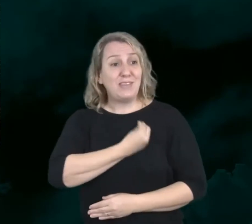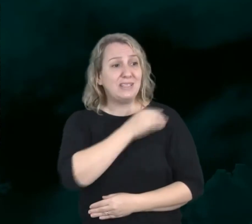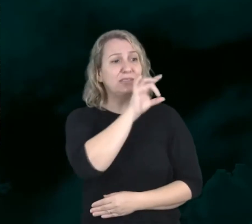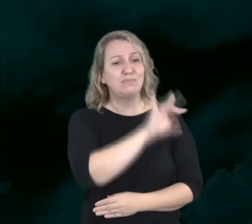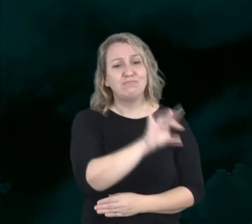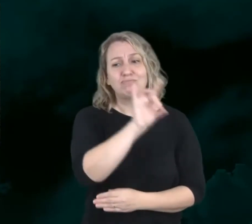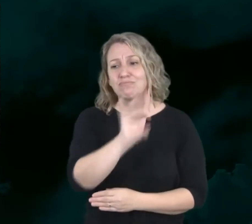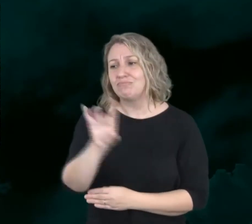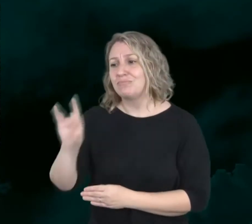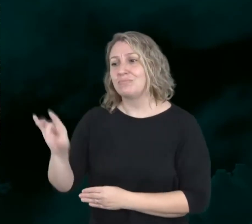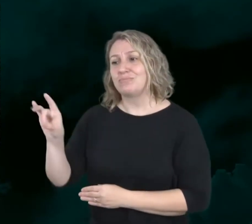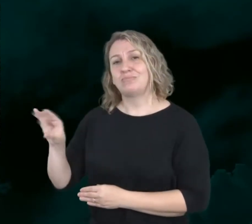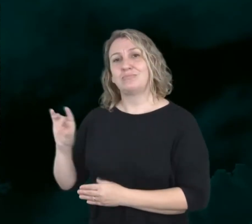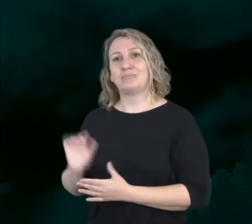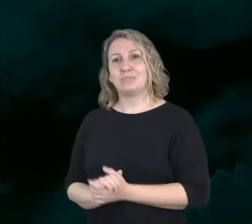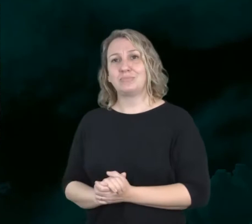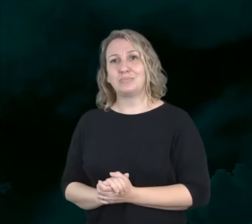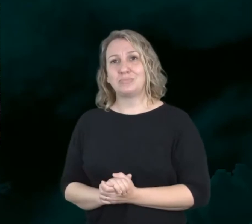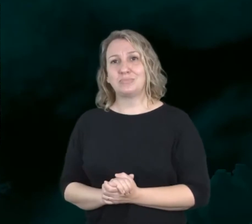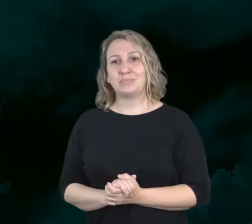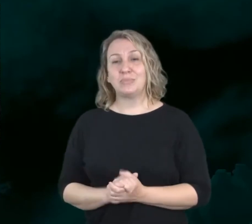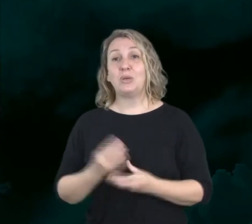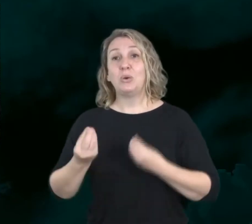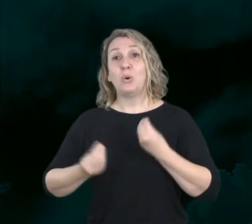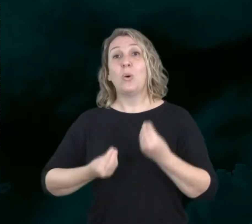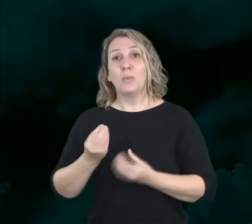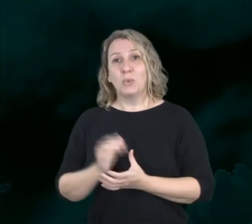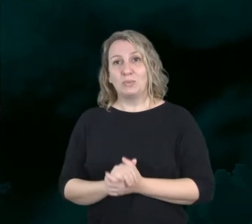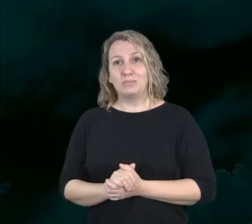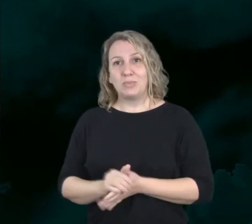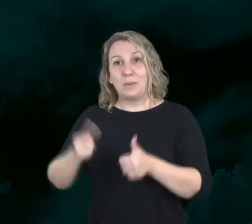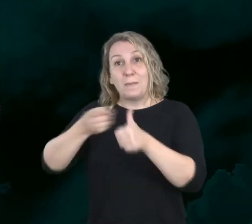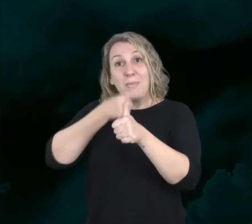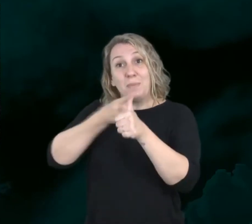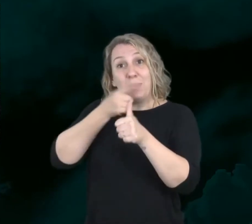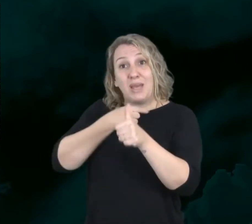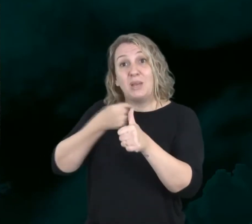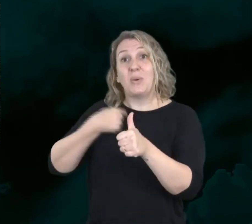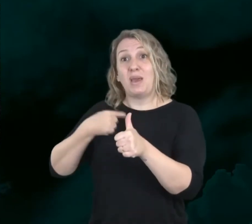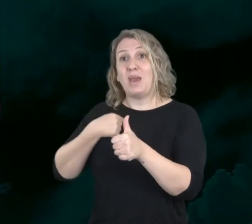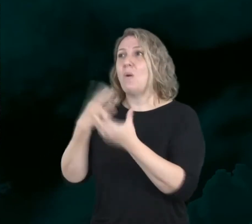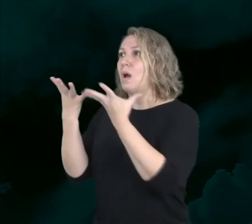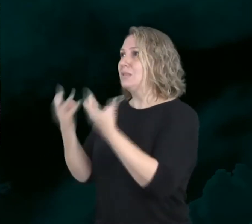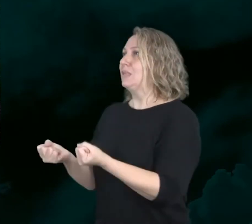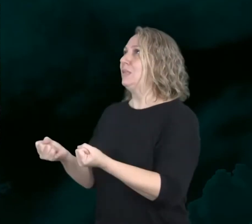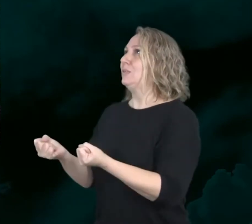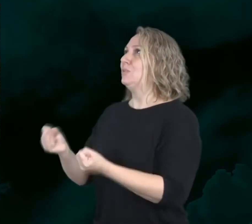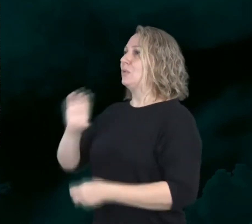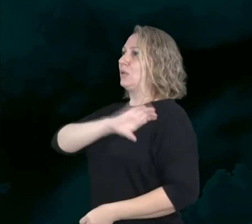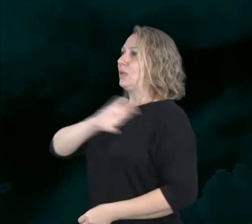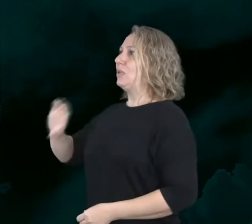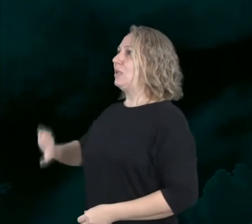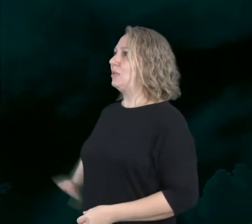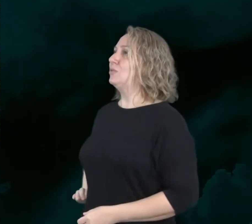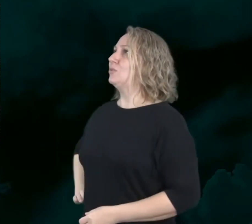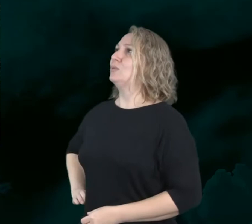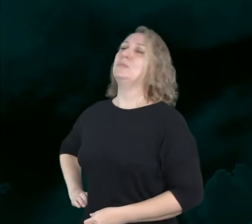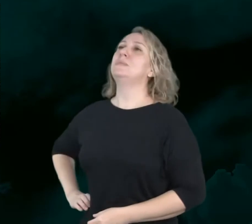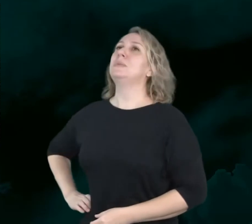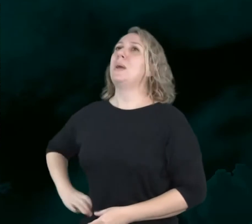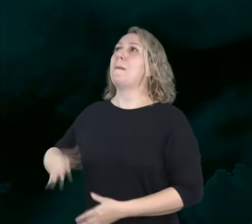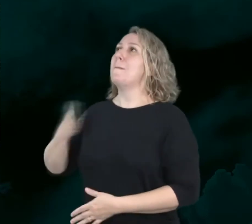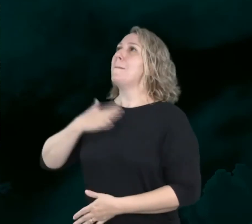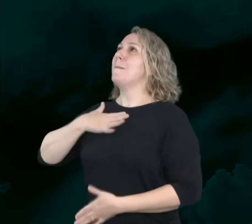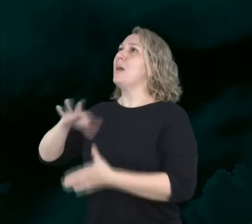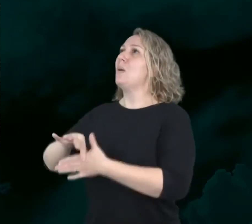aprendendo, né, a receber Cristo como o cabeça. A desordem na vida das pessoas